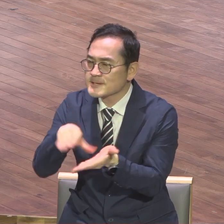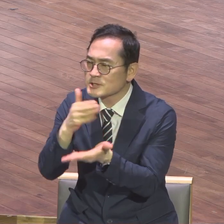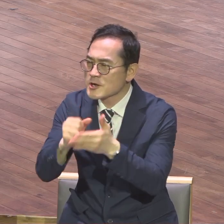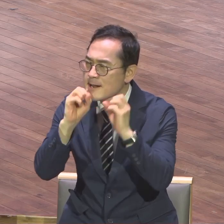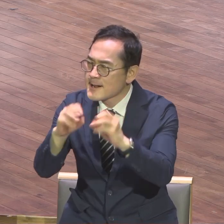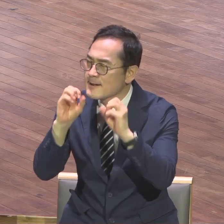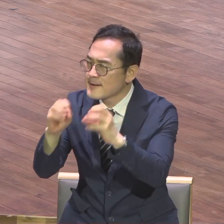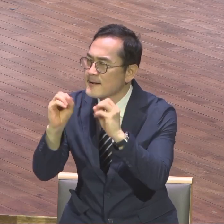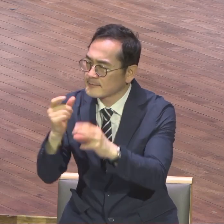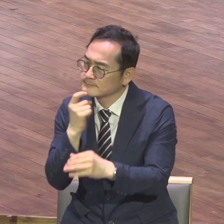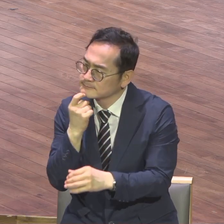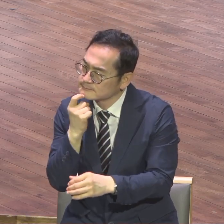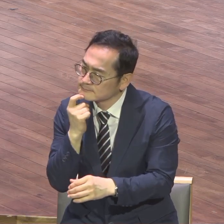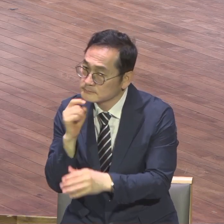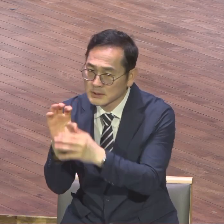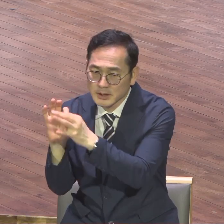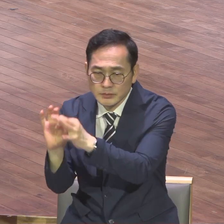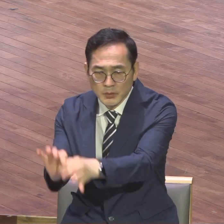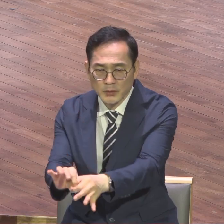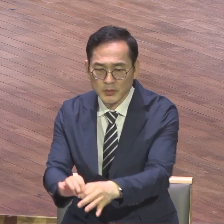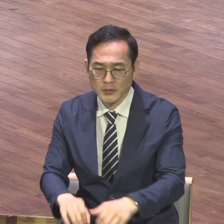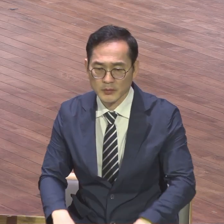가르치고 복음 전파하기를 거치지 않아요.